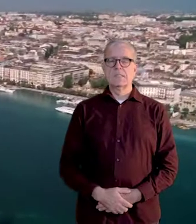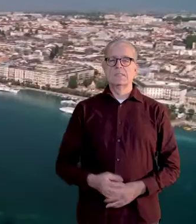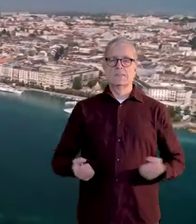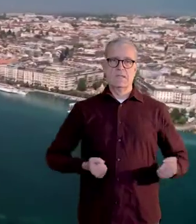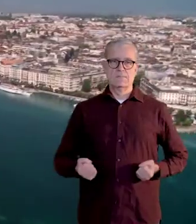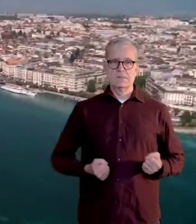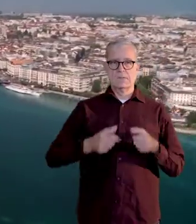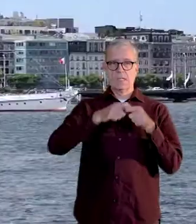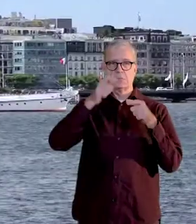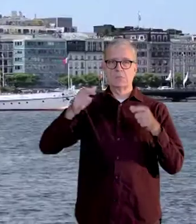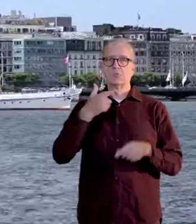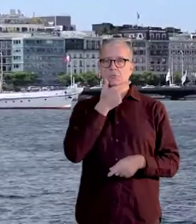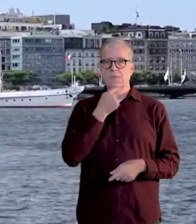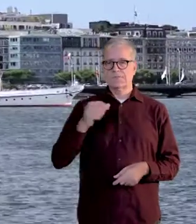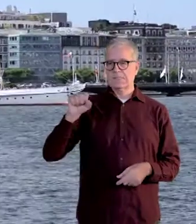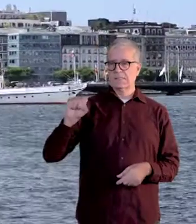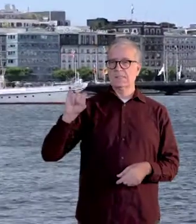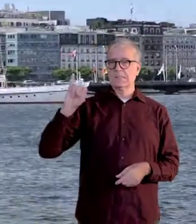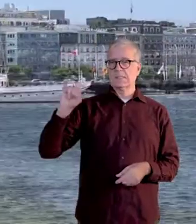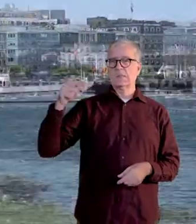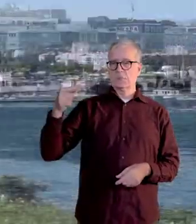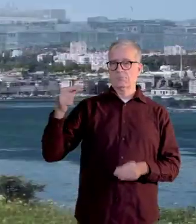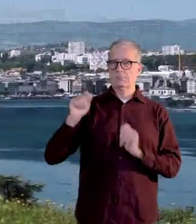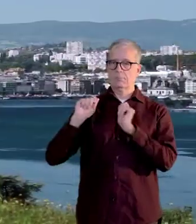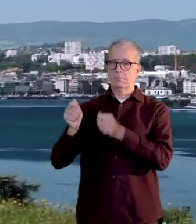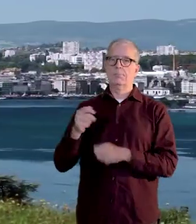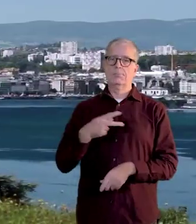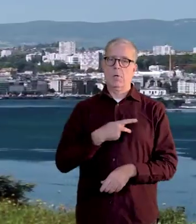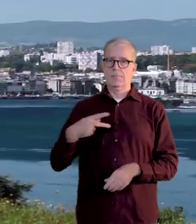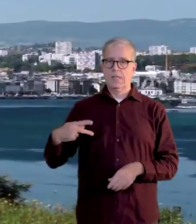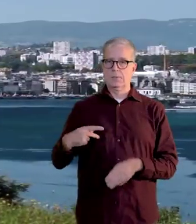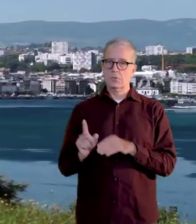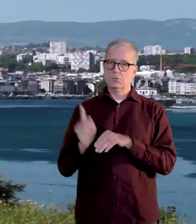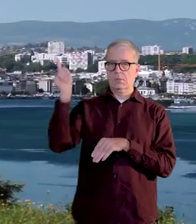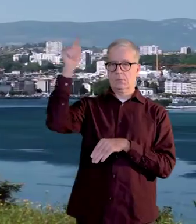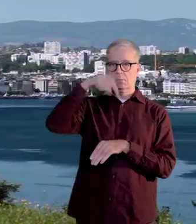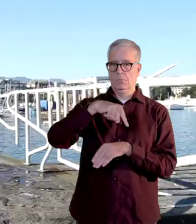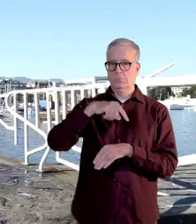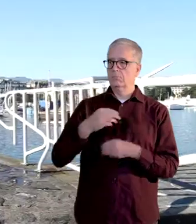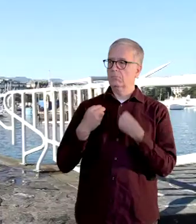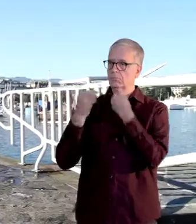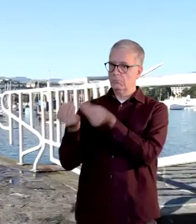Propriétaire du jet d'eau, les services industriels de Genève assurent son fonctionnement et son entretien tout au long de l'année.